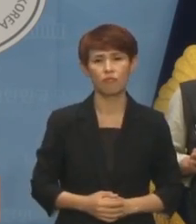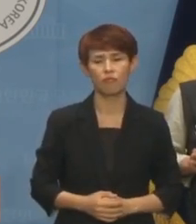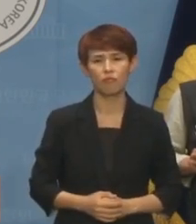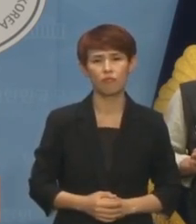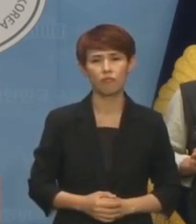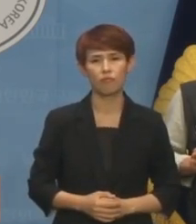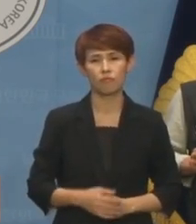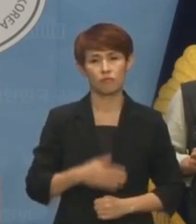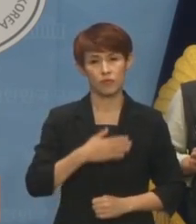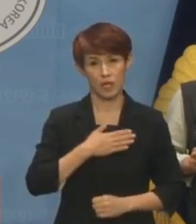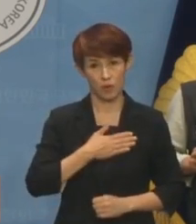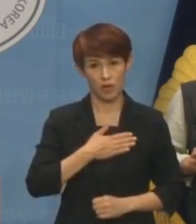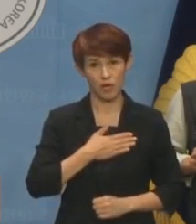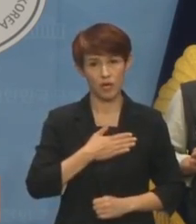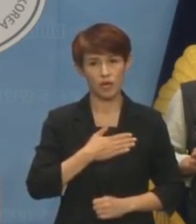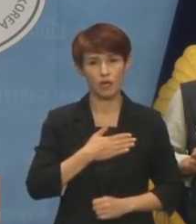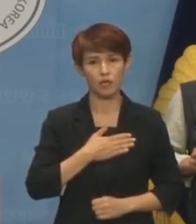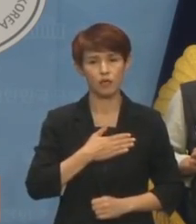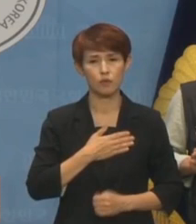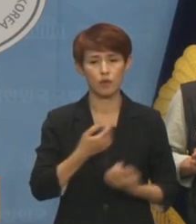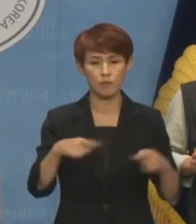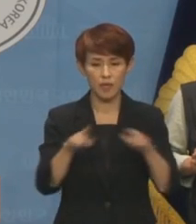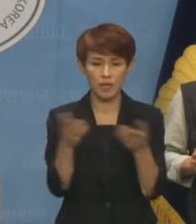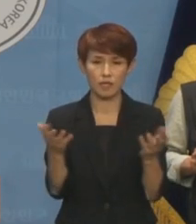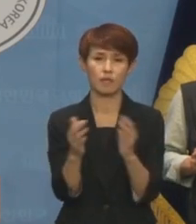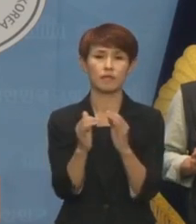하지만 저와 김용균의 동료들은